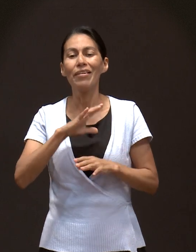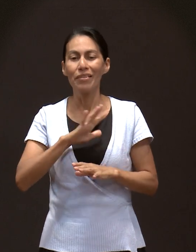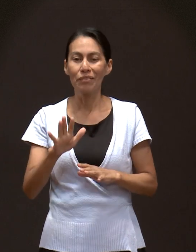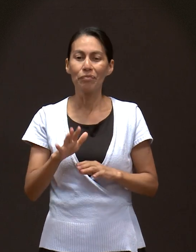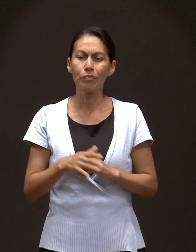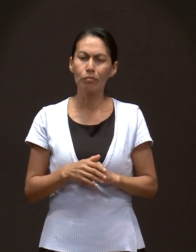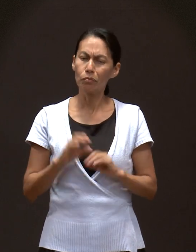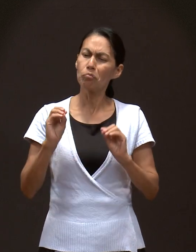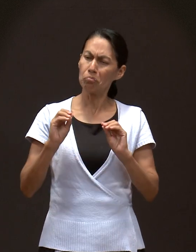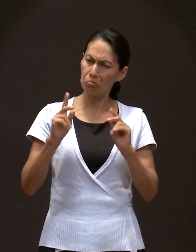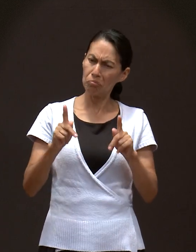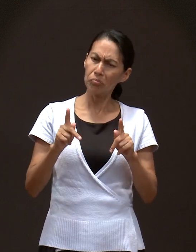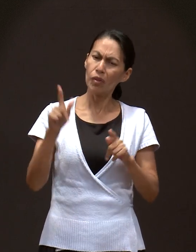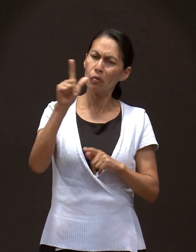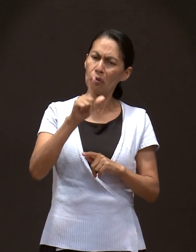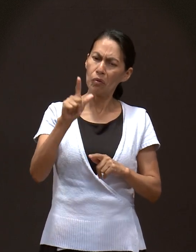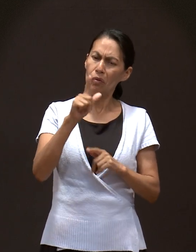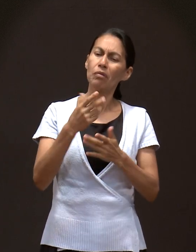esperamos aquí el lunes.